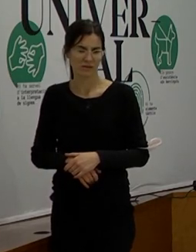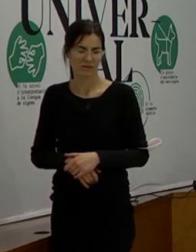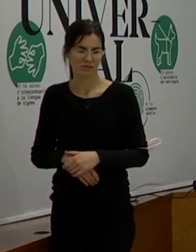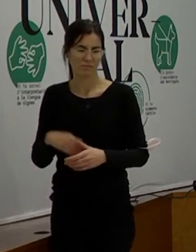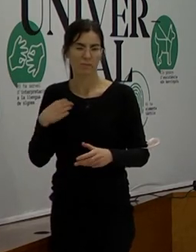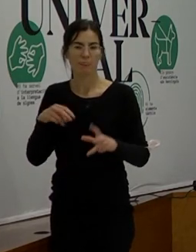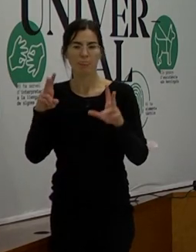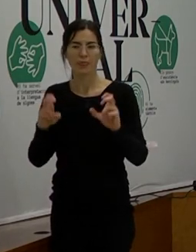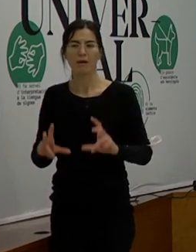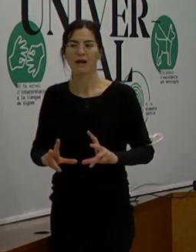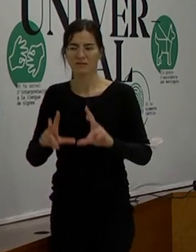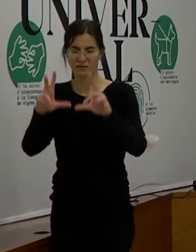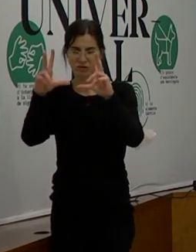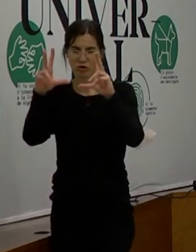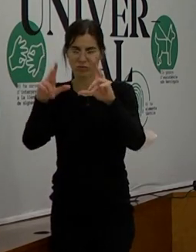ascensors